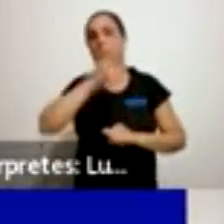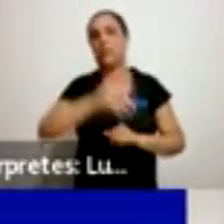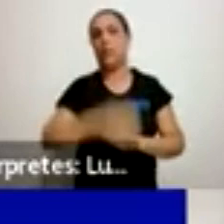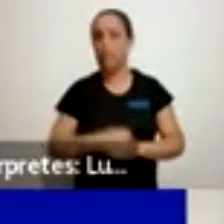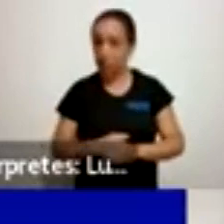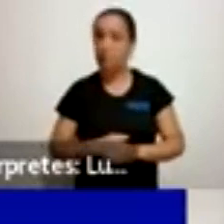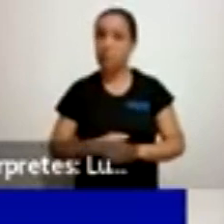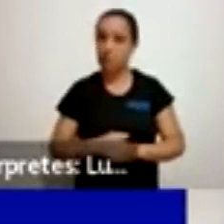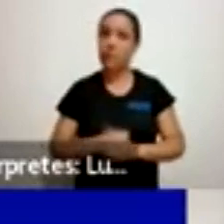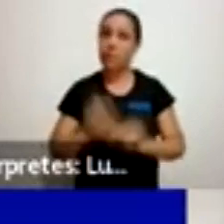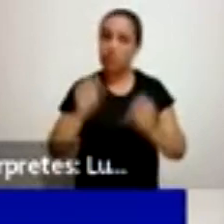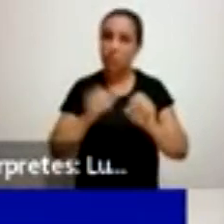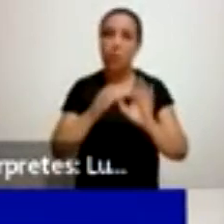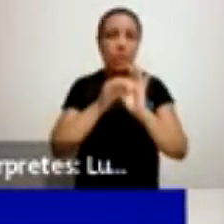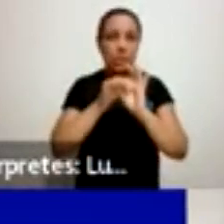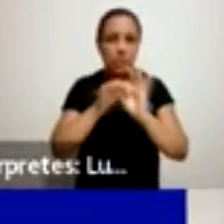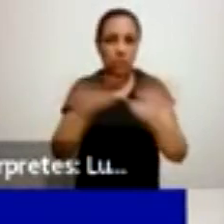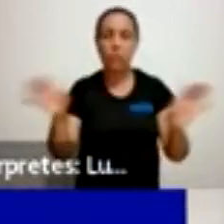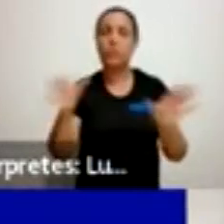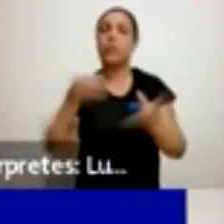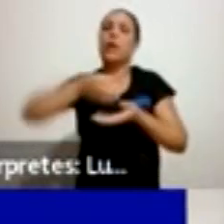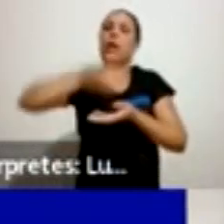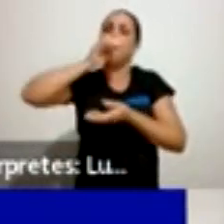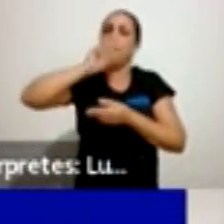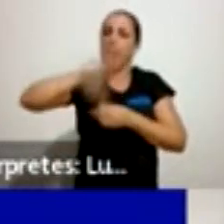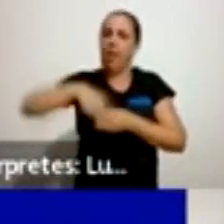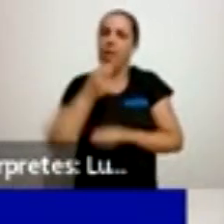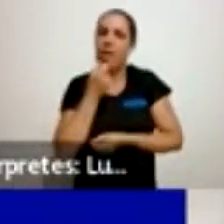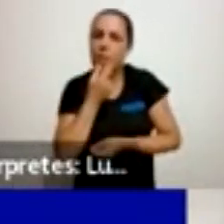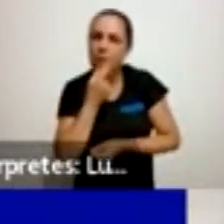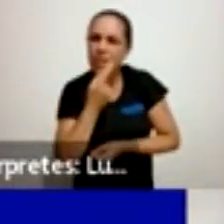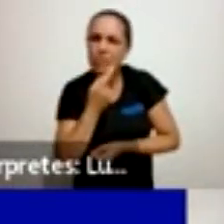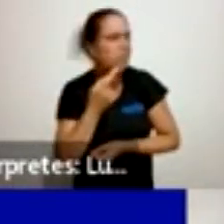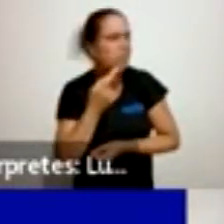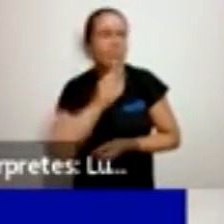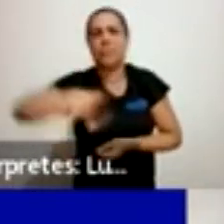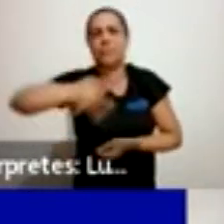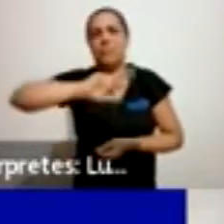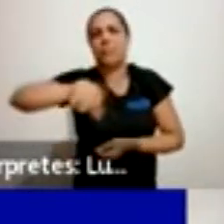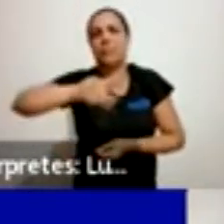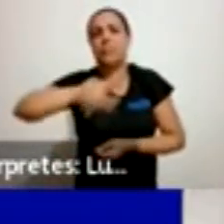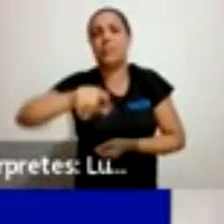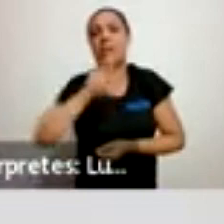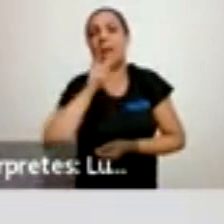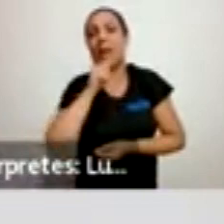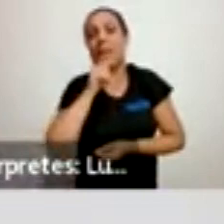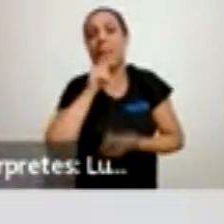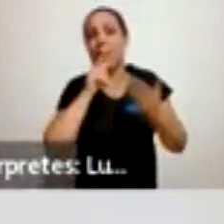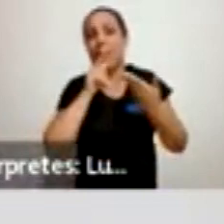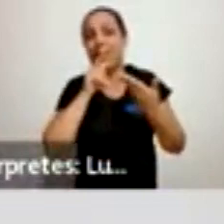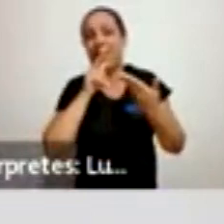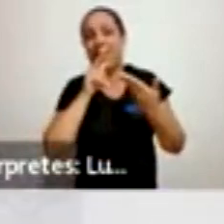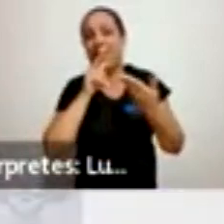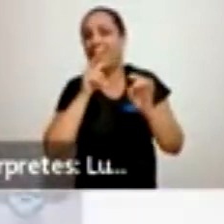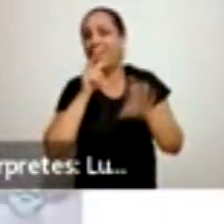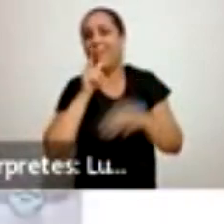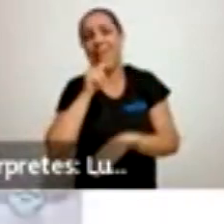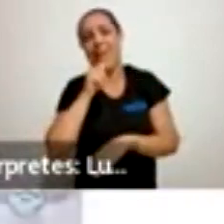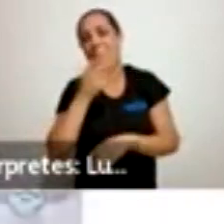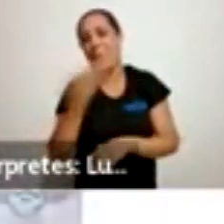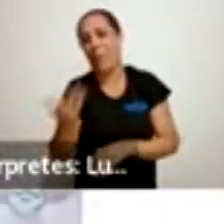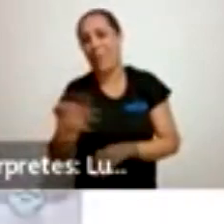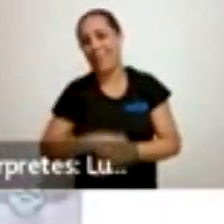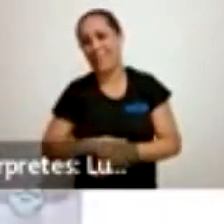Anvisa desde 2008, 28 de maio, na resolução 1637. As formas de